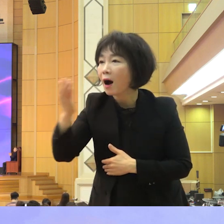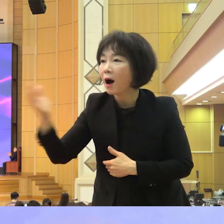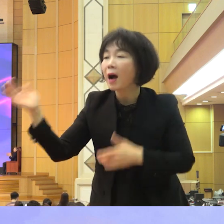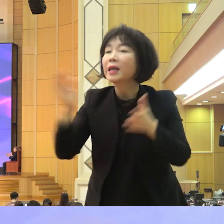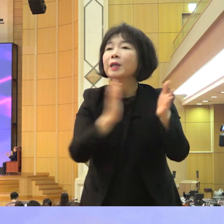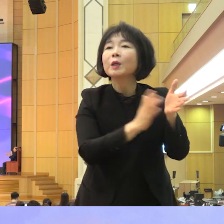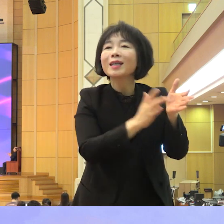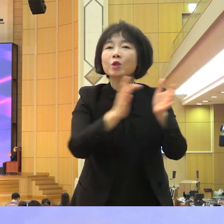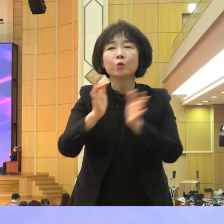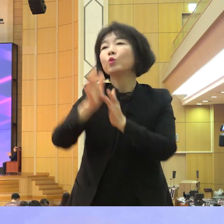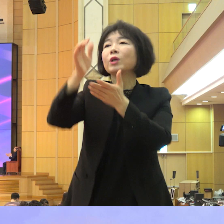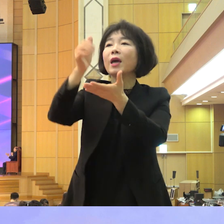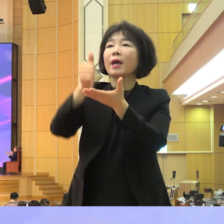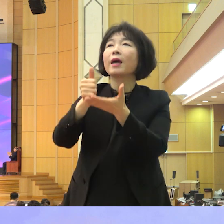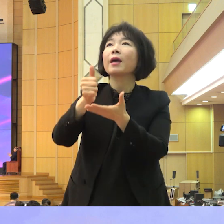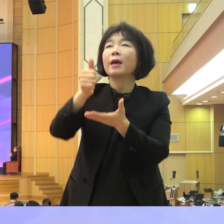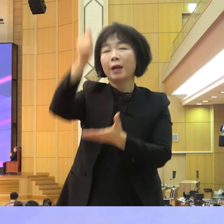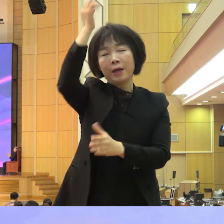준비하겠는가.